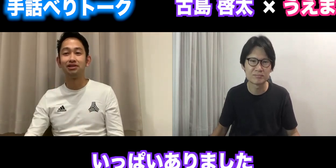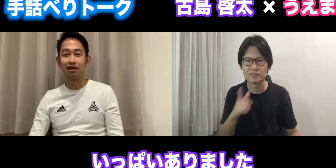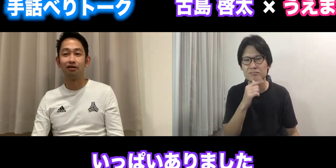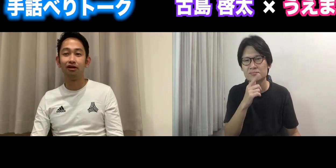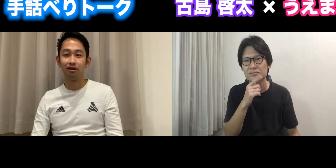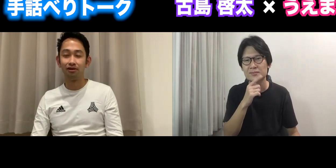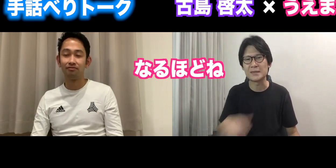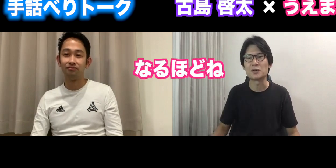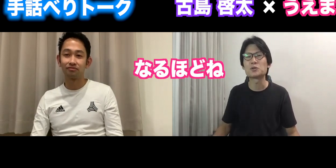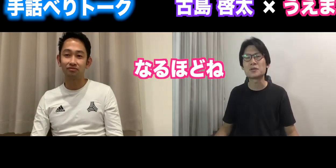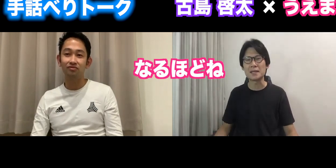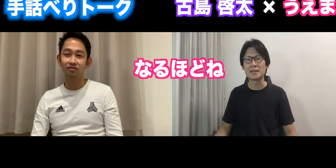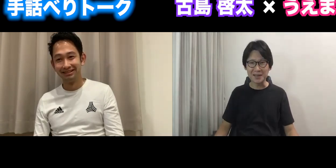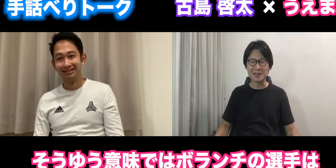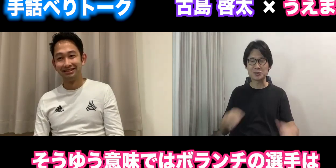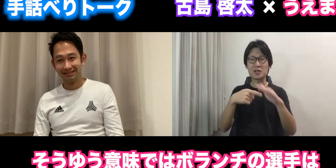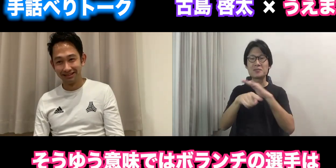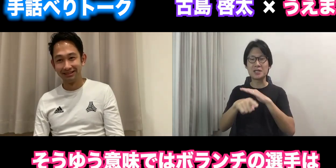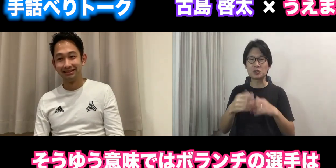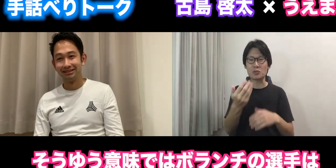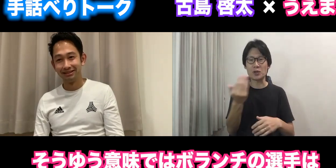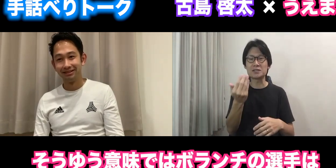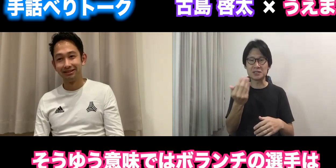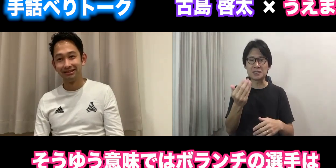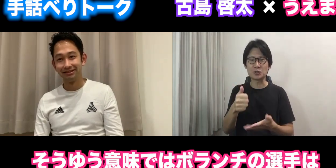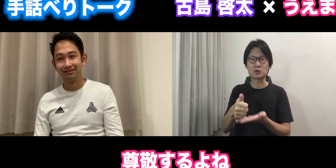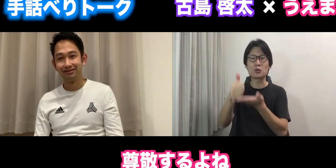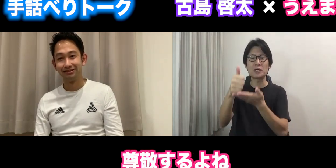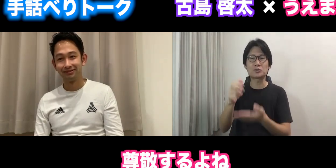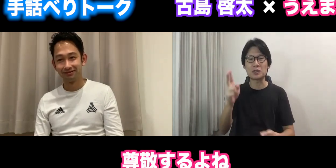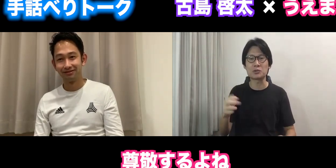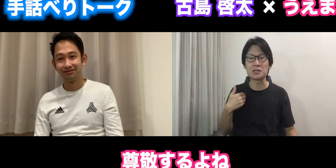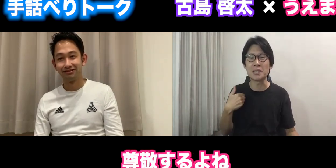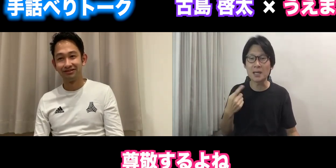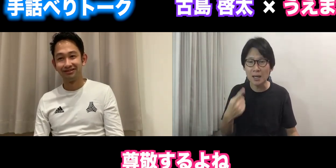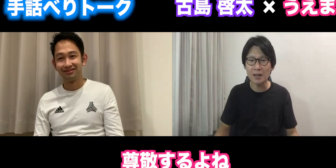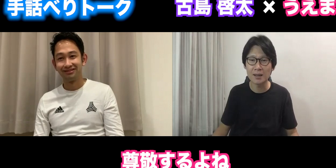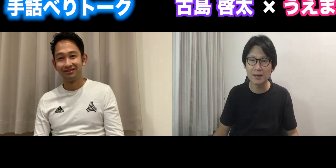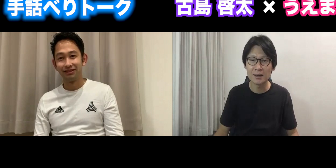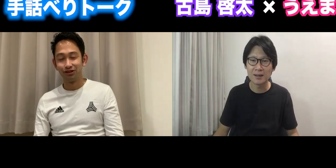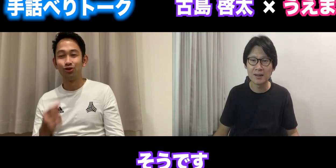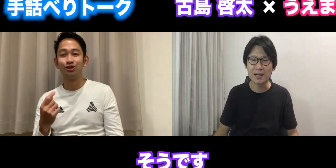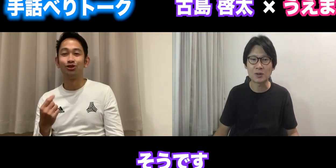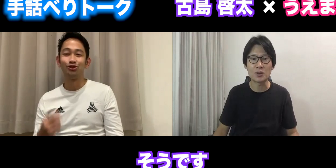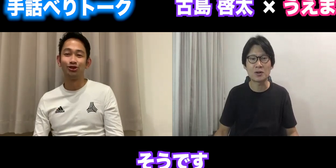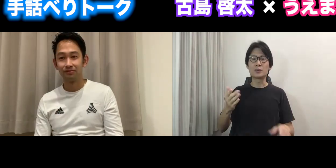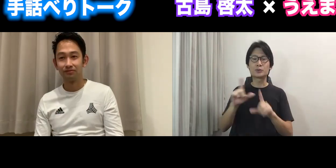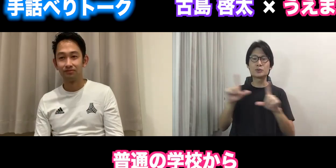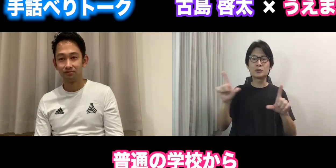よんだよね多少いう意味でちょっとボランチちょっと尊敬するかもしれねぇ普通の